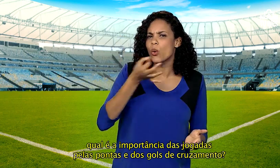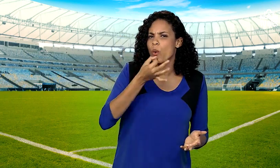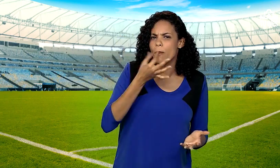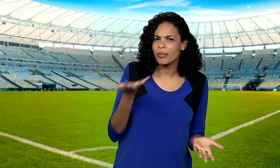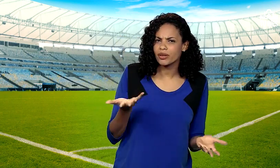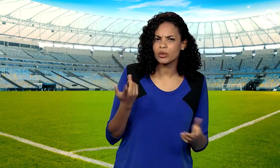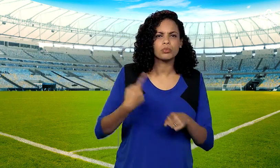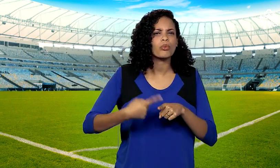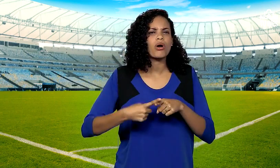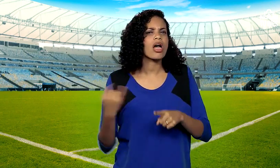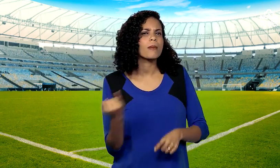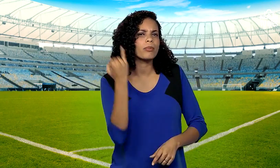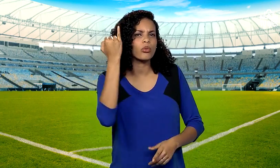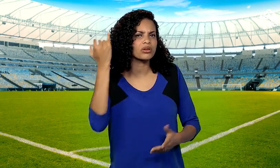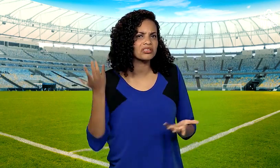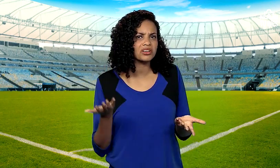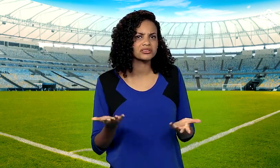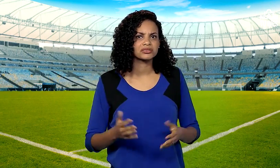de cruzamento?